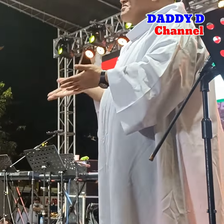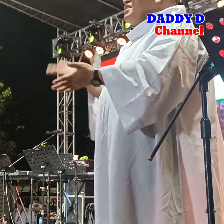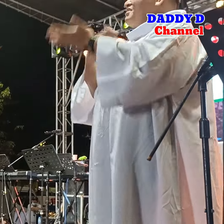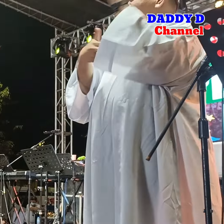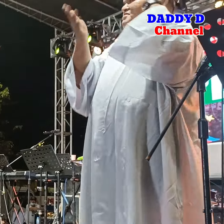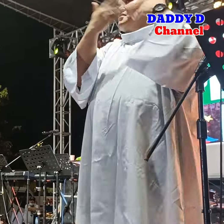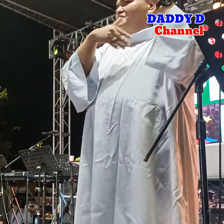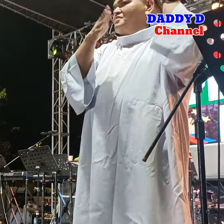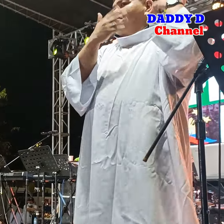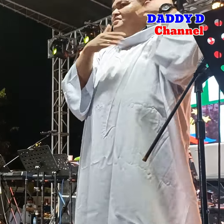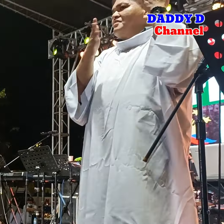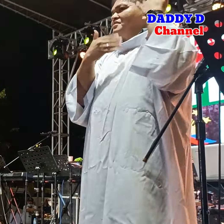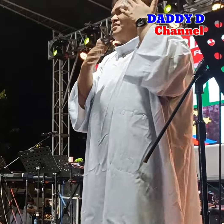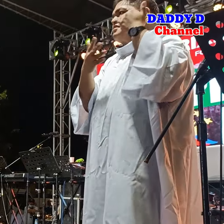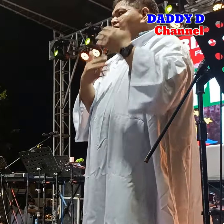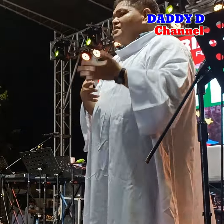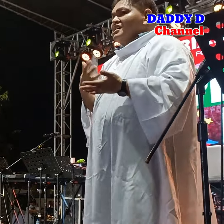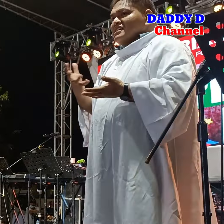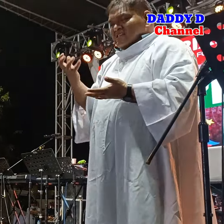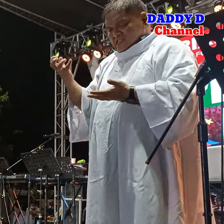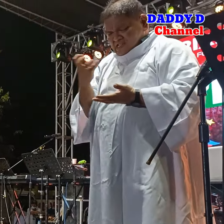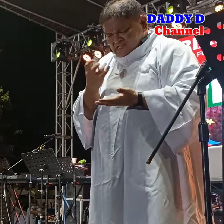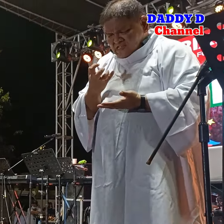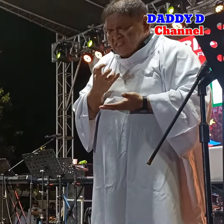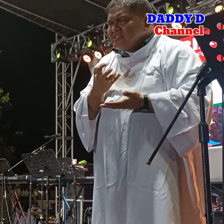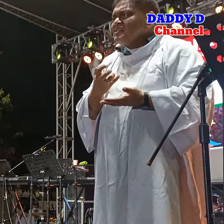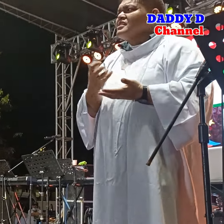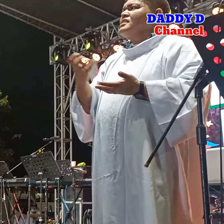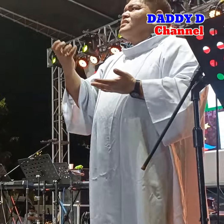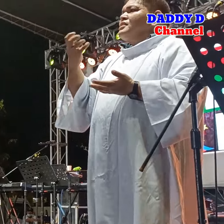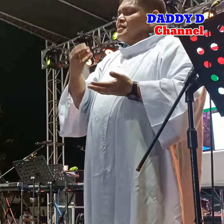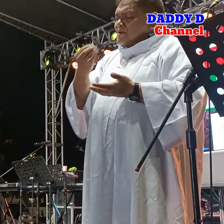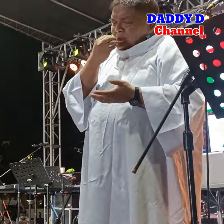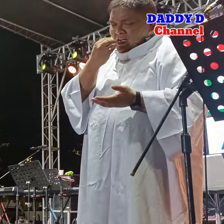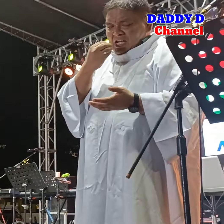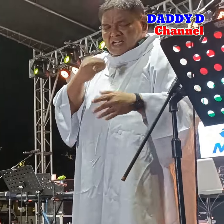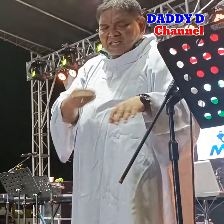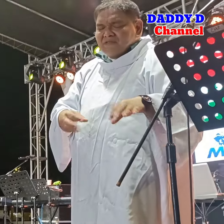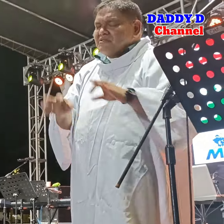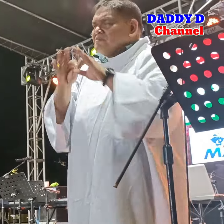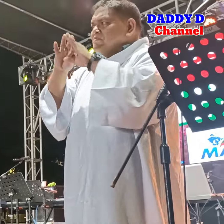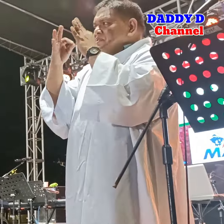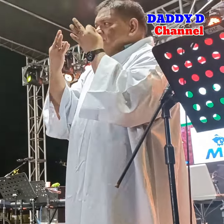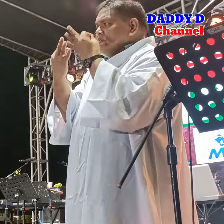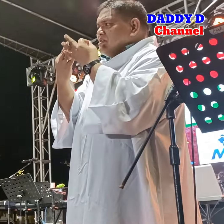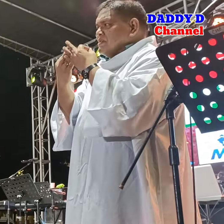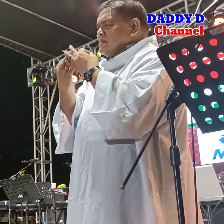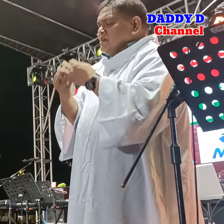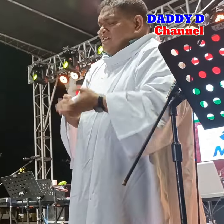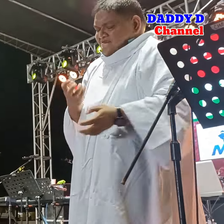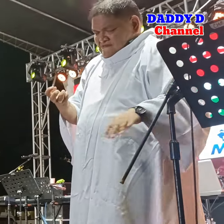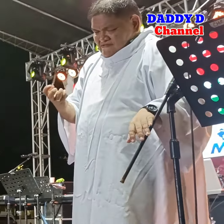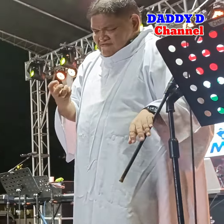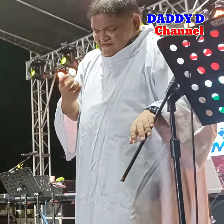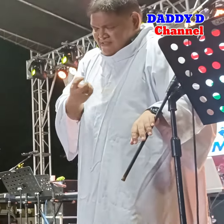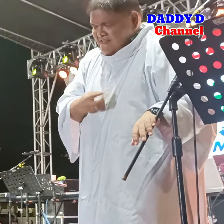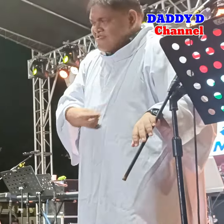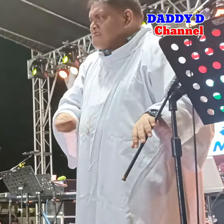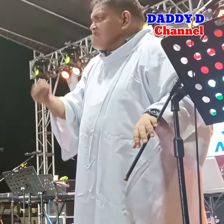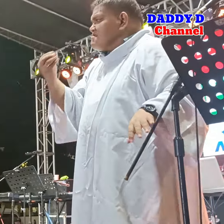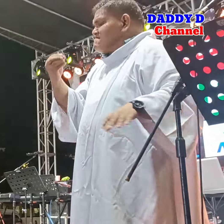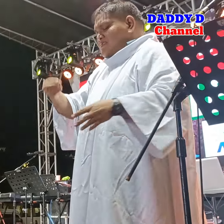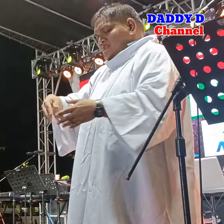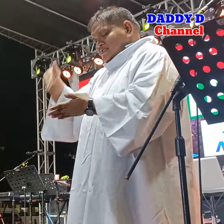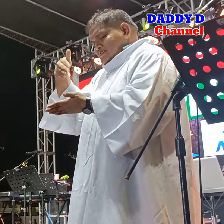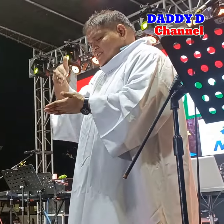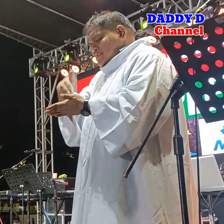dati. Kung dati, kaya natin mapakain pa pamilya natin. Kaya pa natin